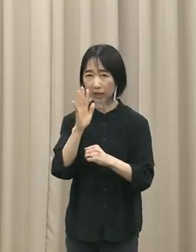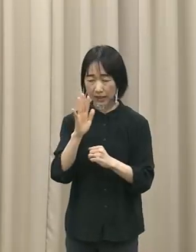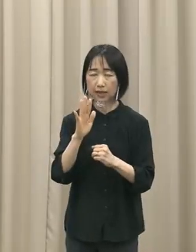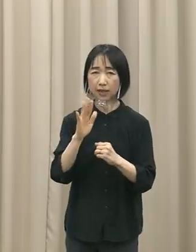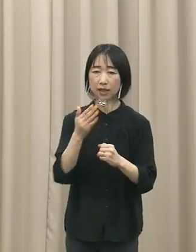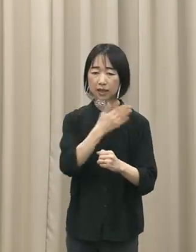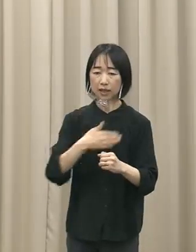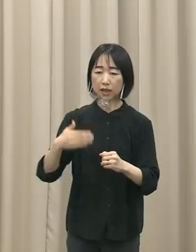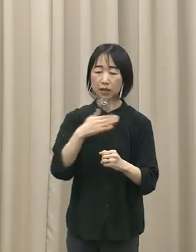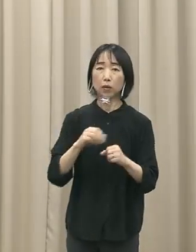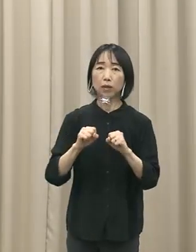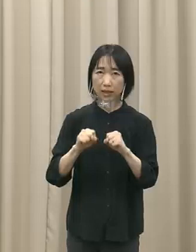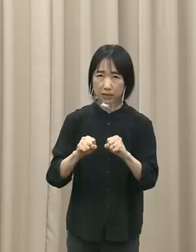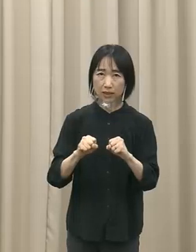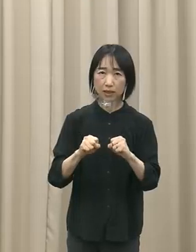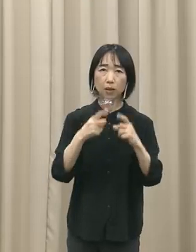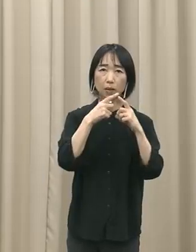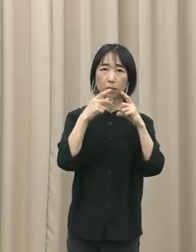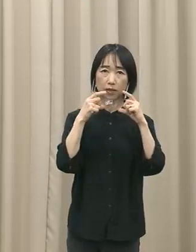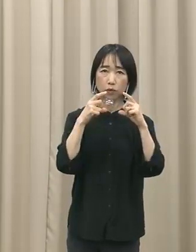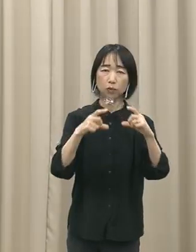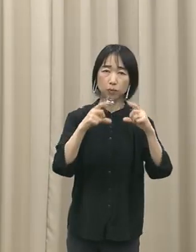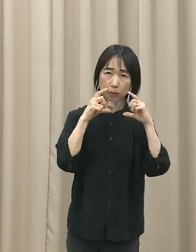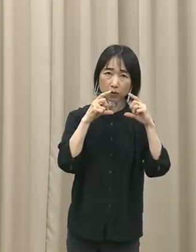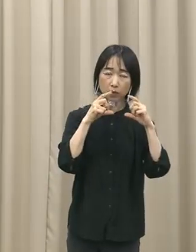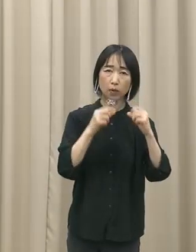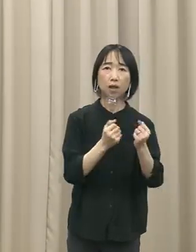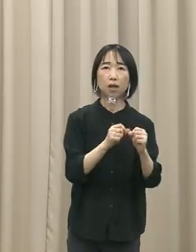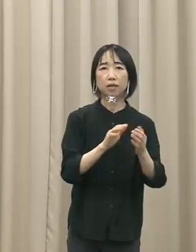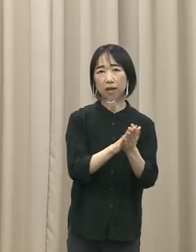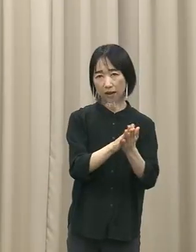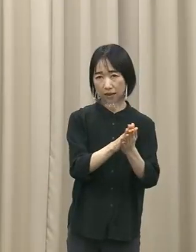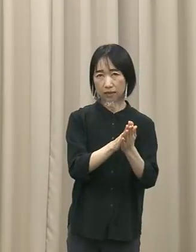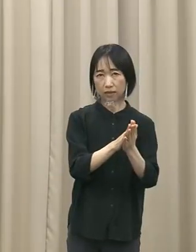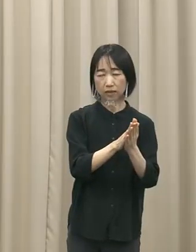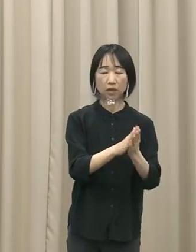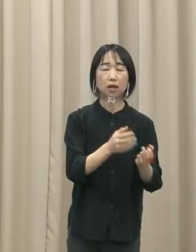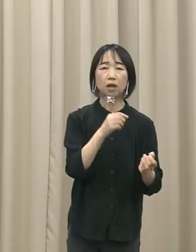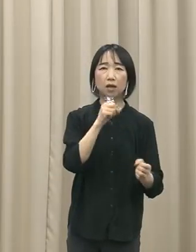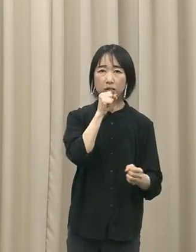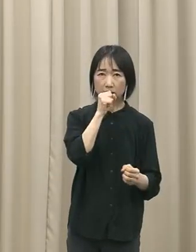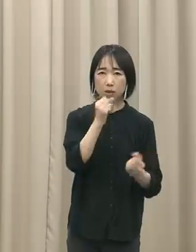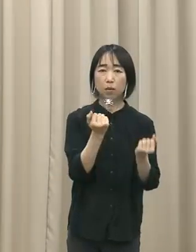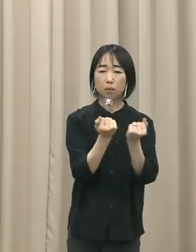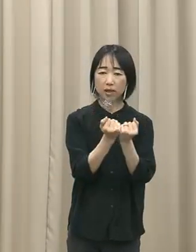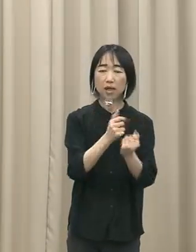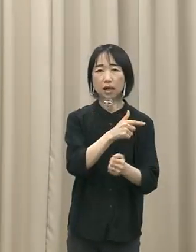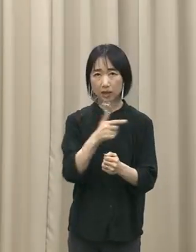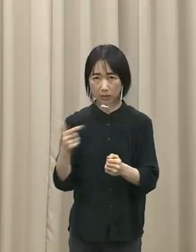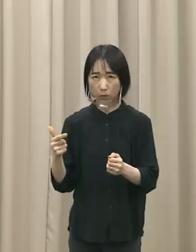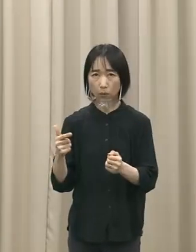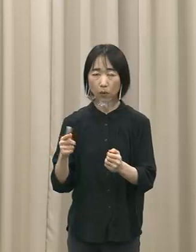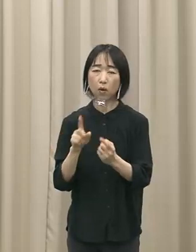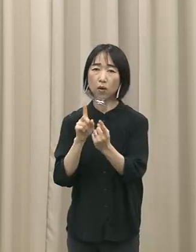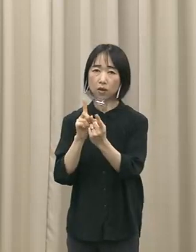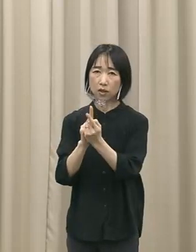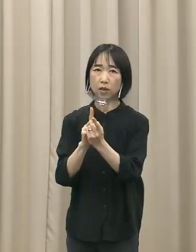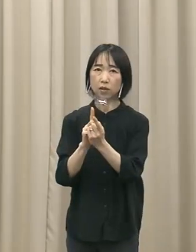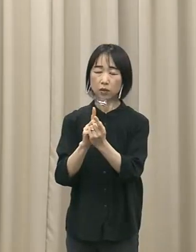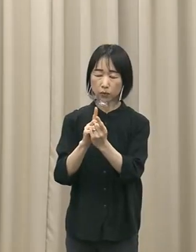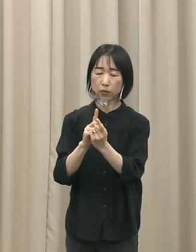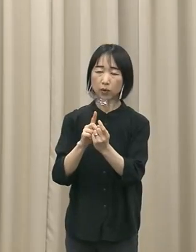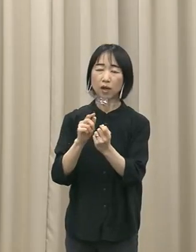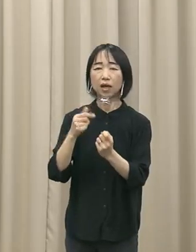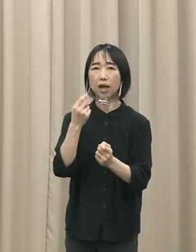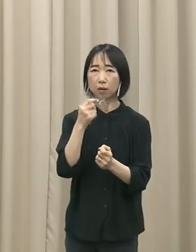理、マスク着用、手洗い、咳エチケットなどを守るとともに、接触確認アプリ、ココ